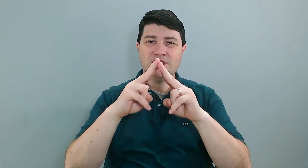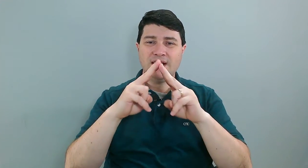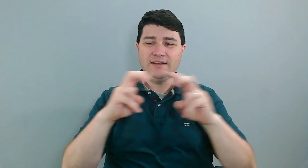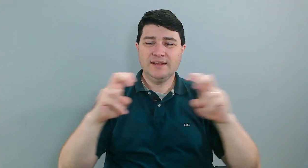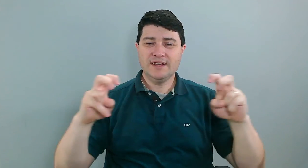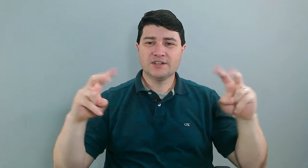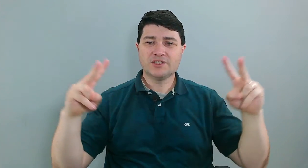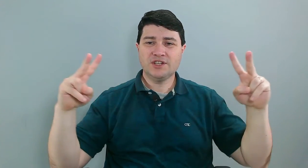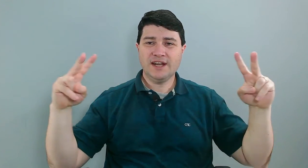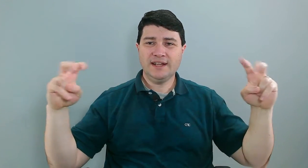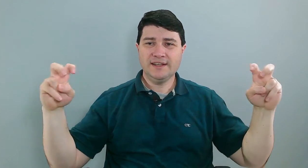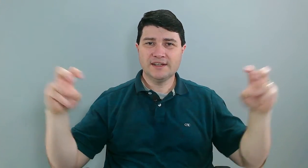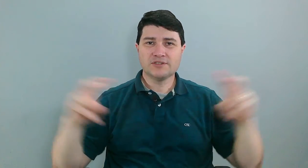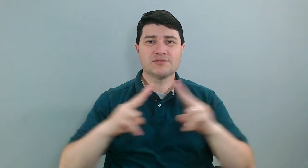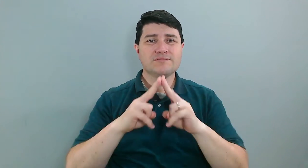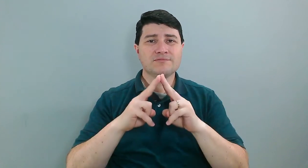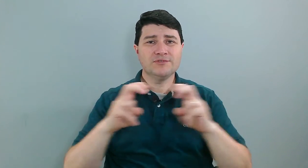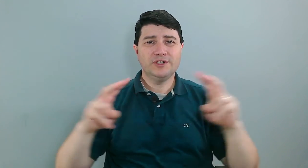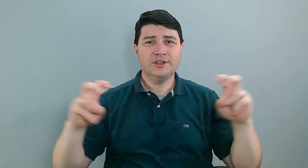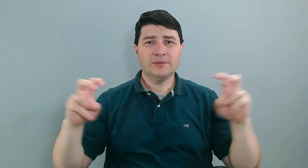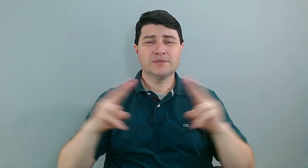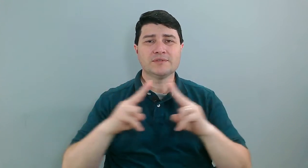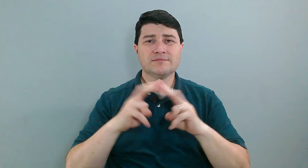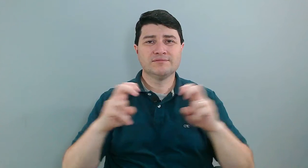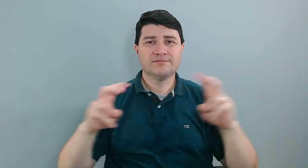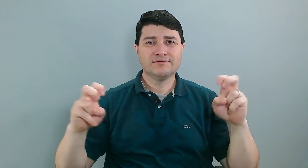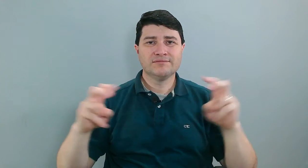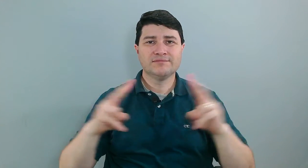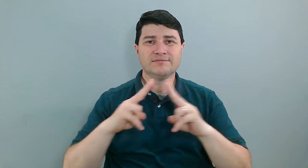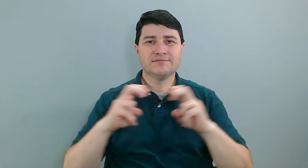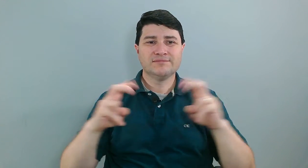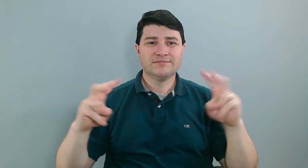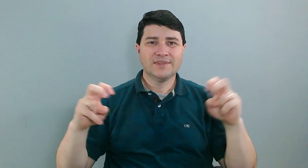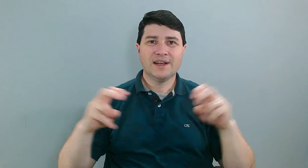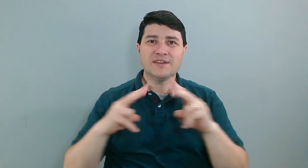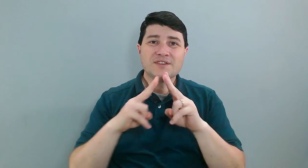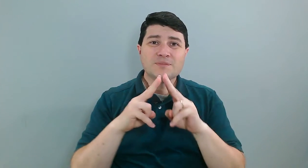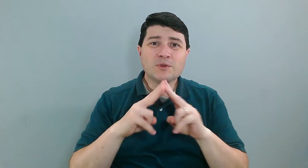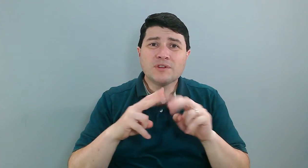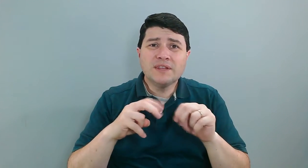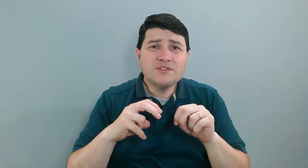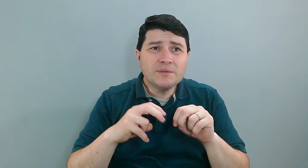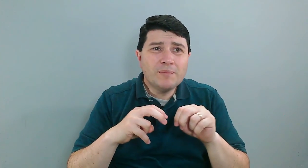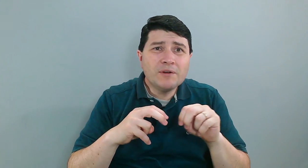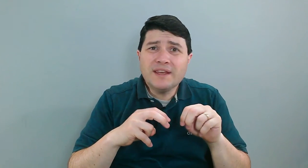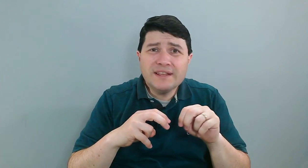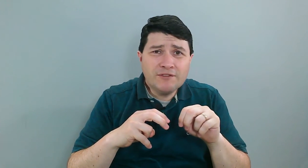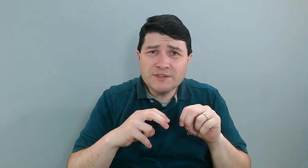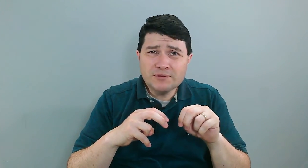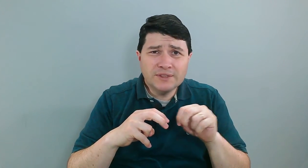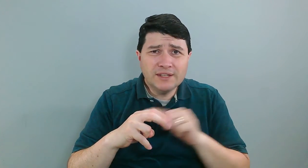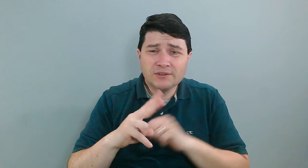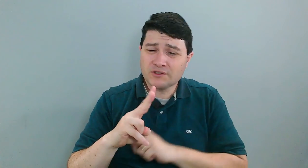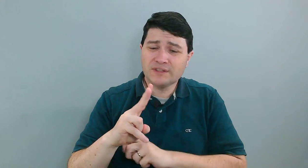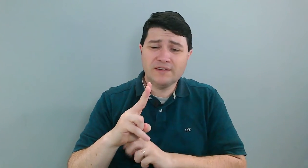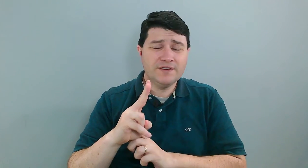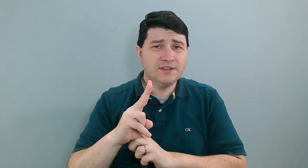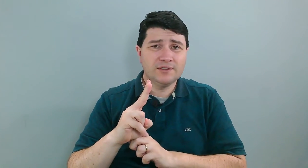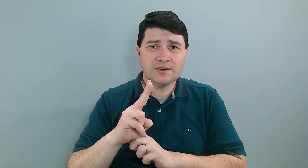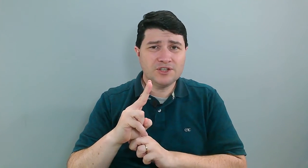Esticado, engancho, esticado, engancho. Florianópolis. Às vezes o pessoal tem dificuldade. Mas o que está fazendo com o dedo? Ó, só está fazendo, ó,